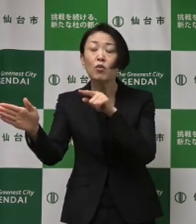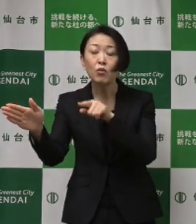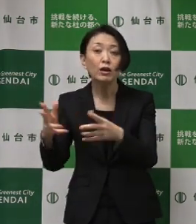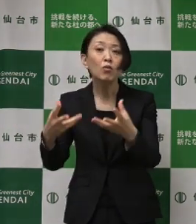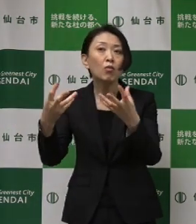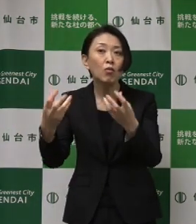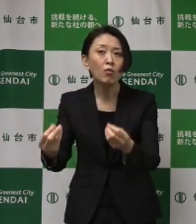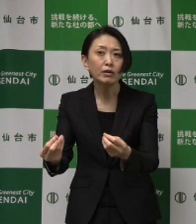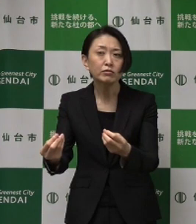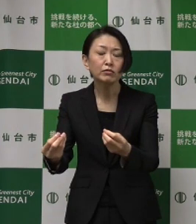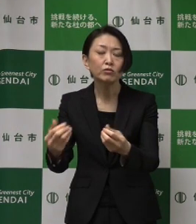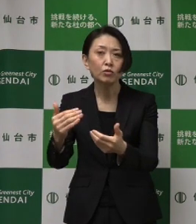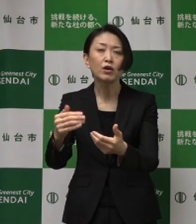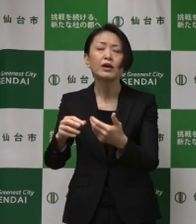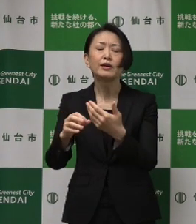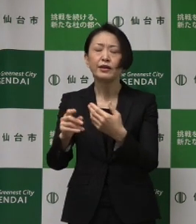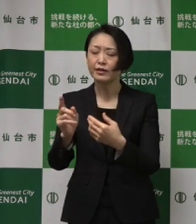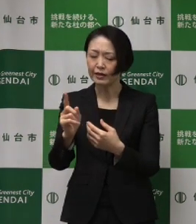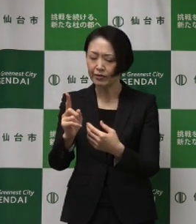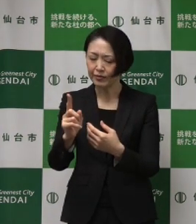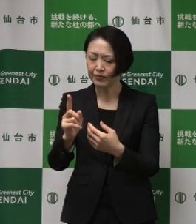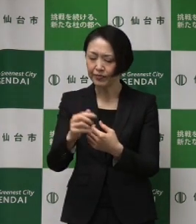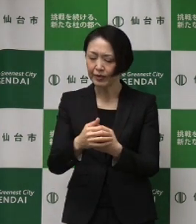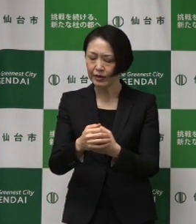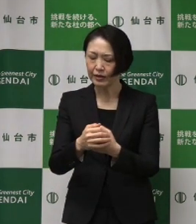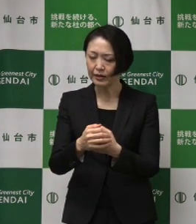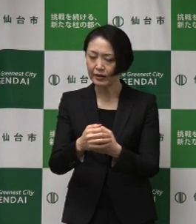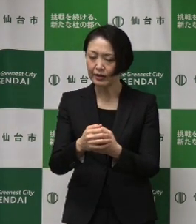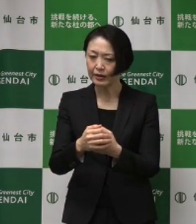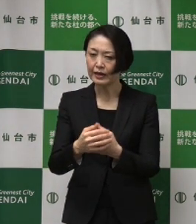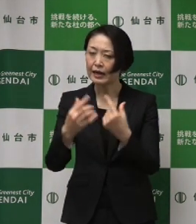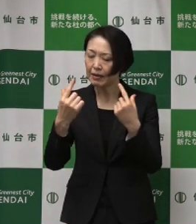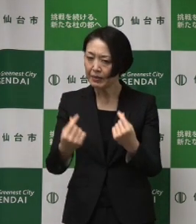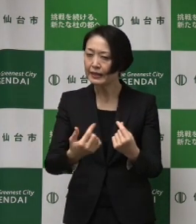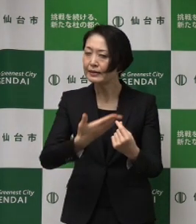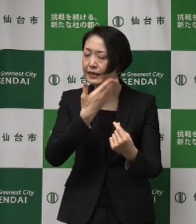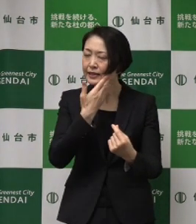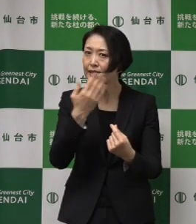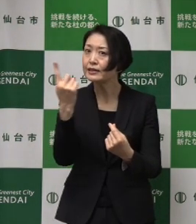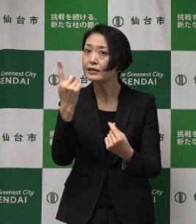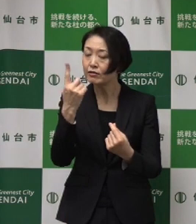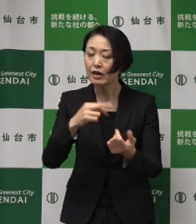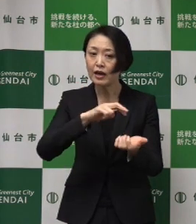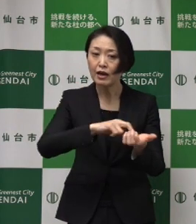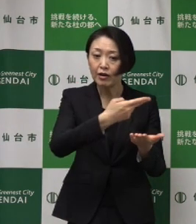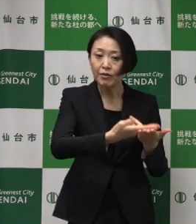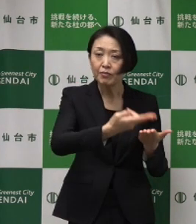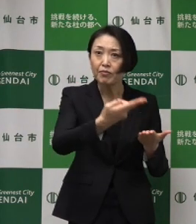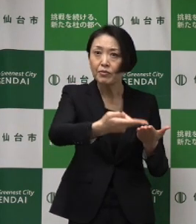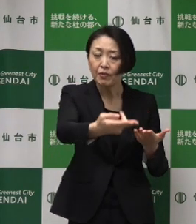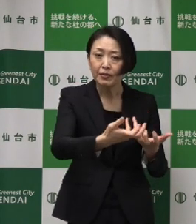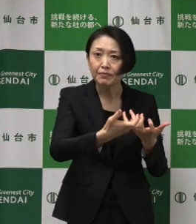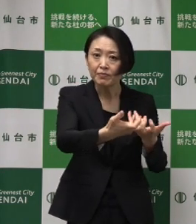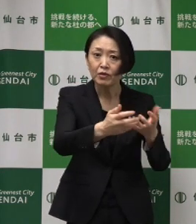一番その重きを置く点っていうのは、医療の逼迫度合い、例えばその病